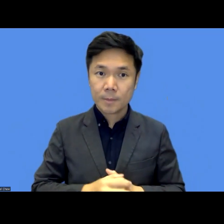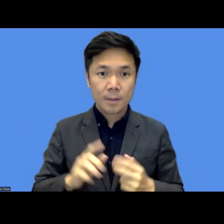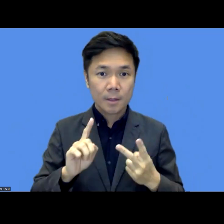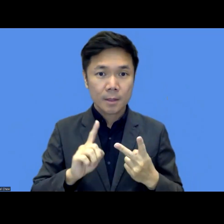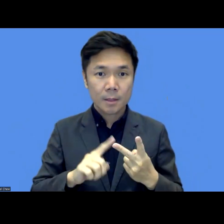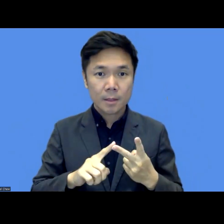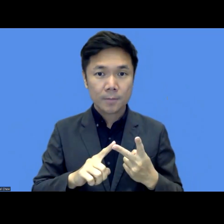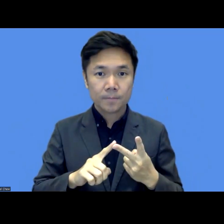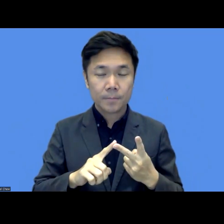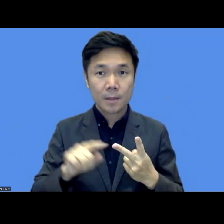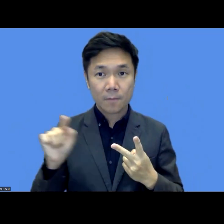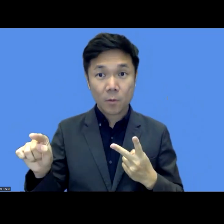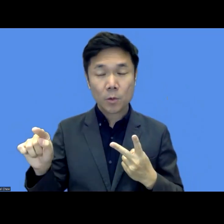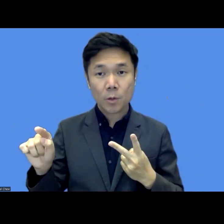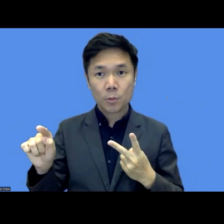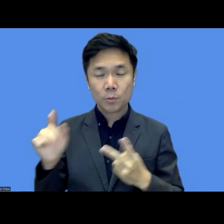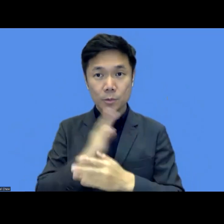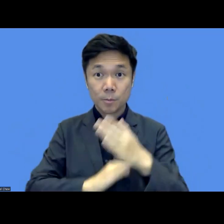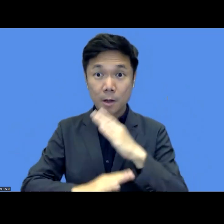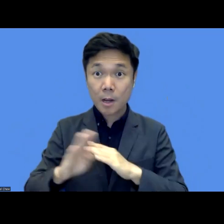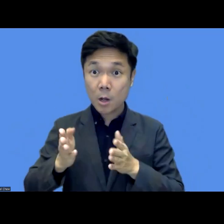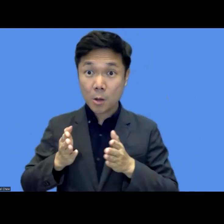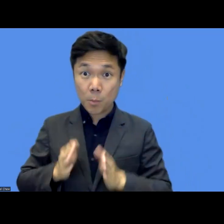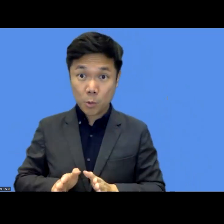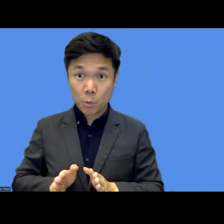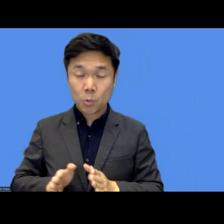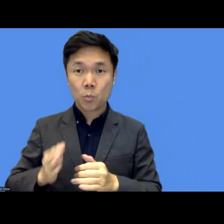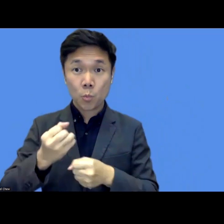sesión de preguntas y respuestas.